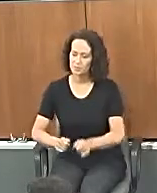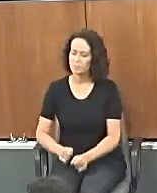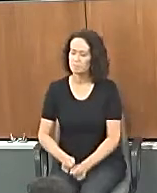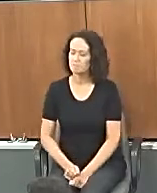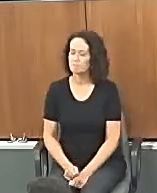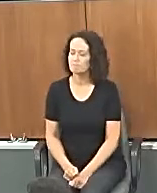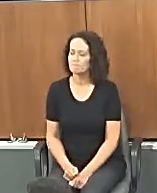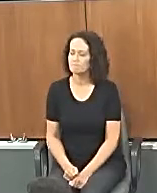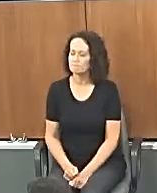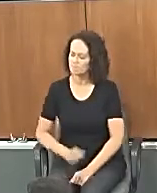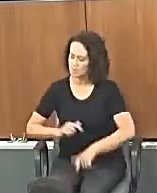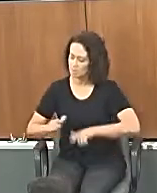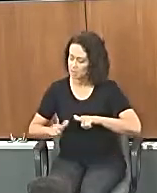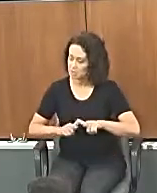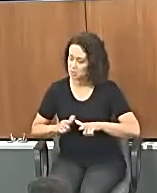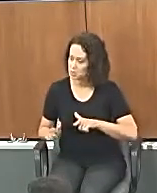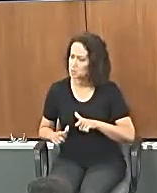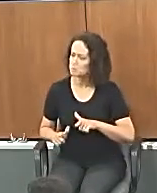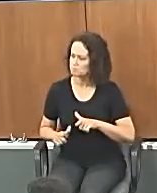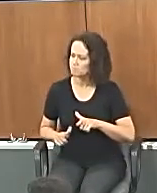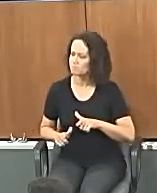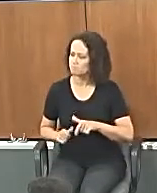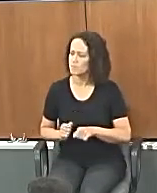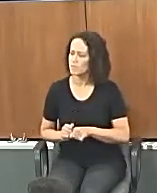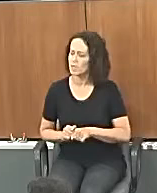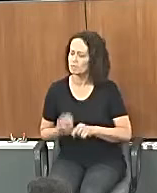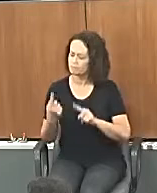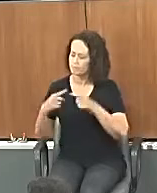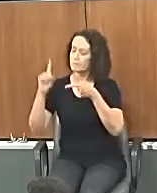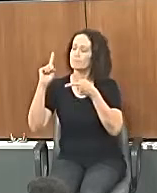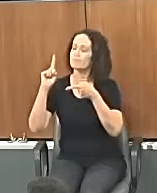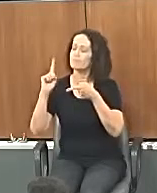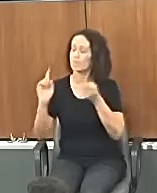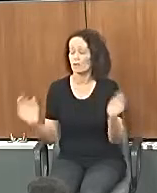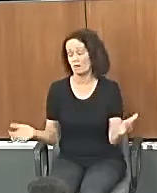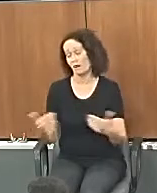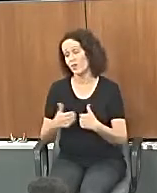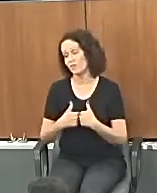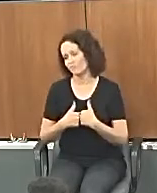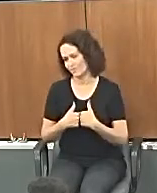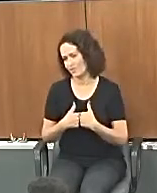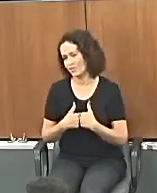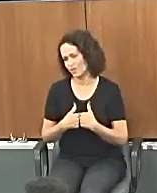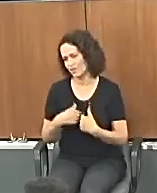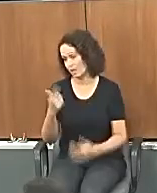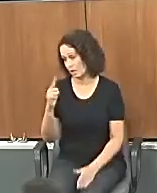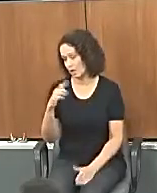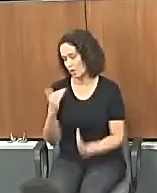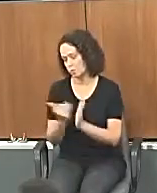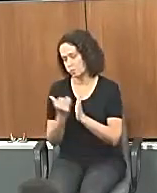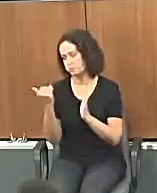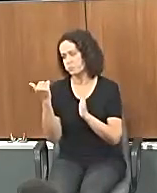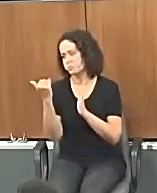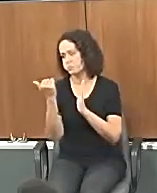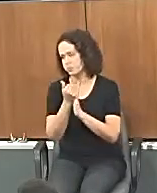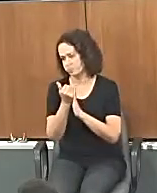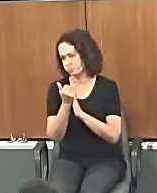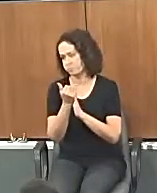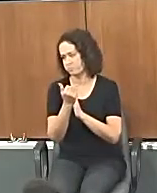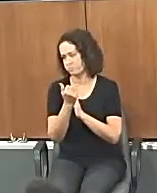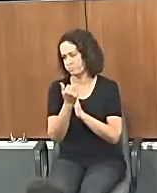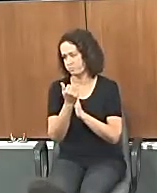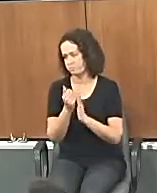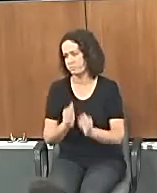produzindo né e é um autista e um alto grau da doença então é só